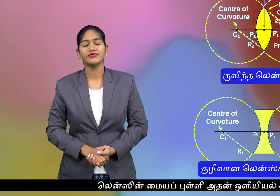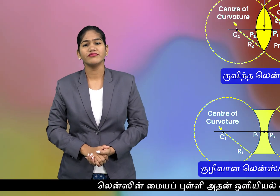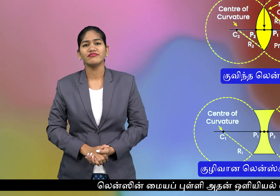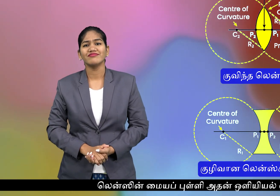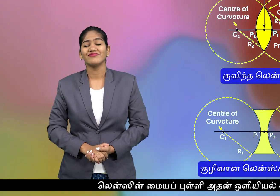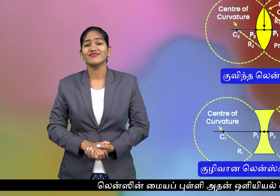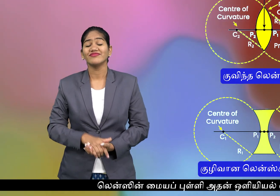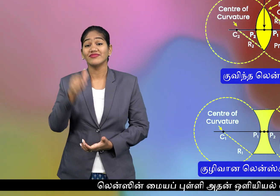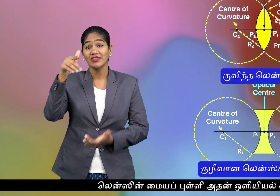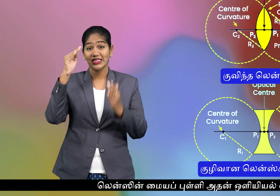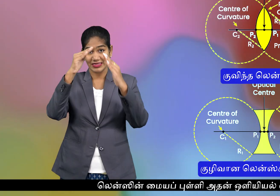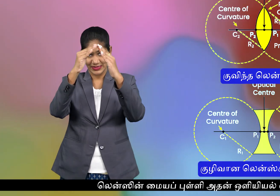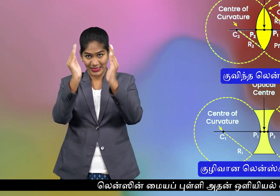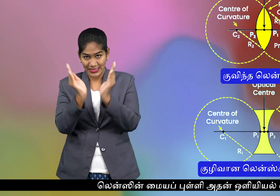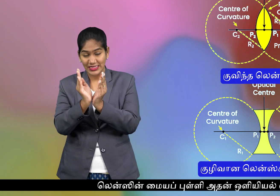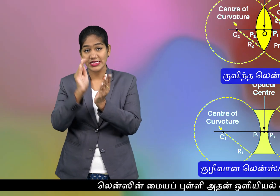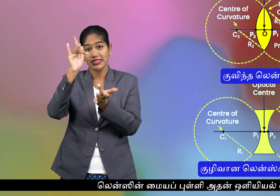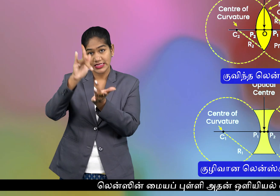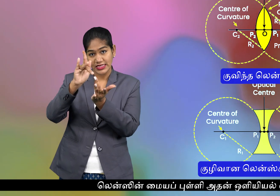வில்லையின் மையப்புள்ளி அதன் ஒளியியல் மையம் ஆகும்.